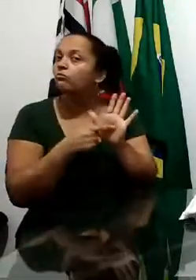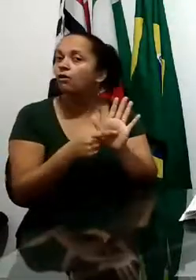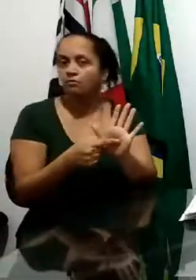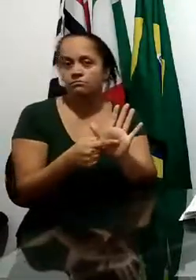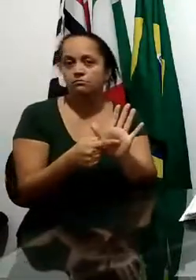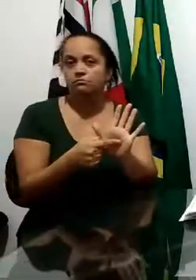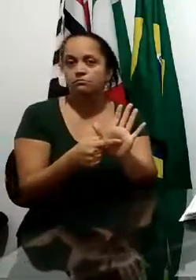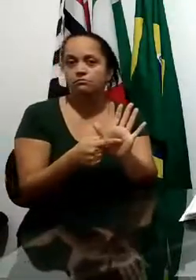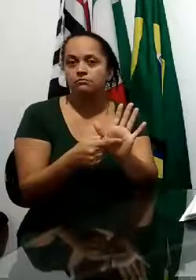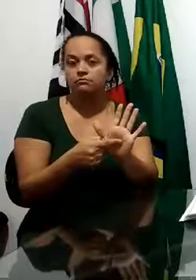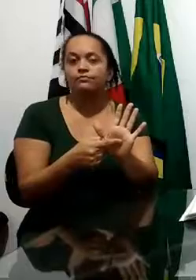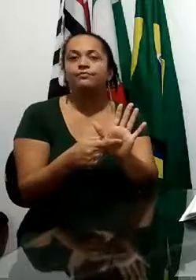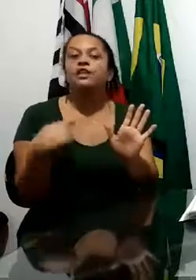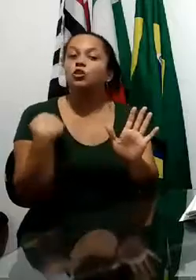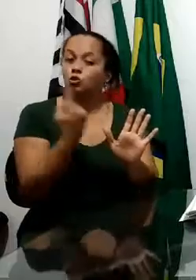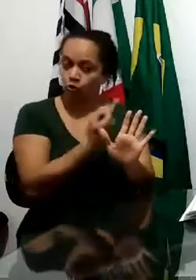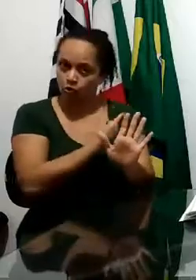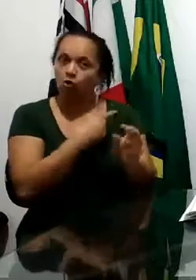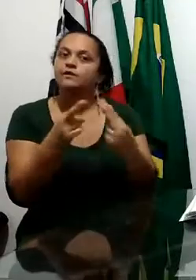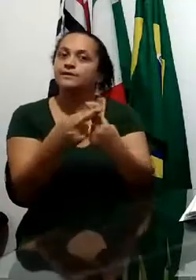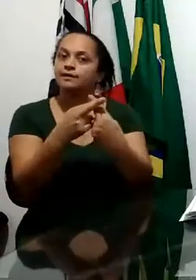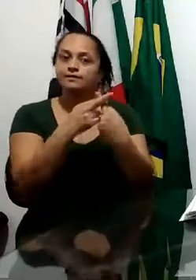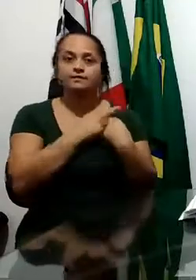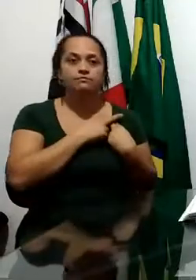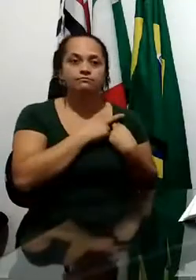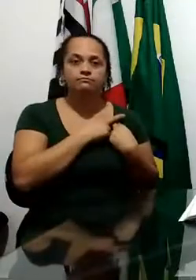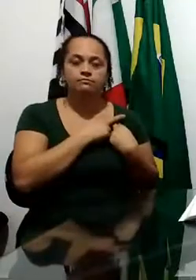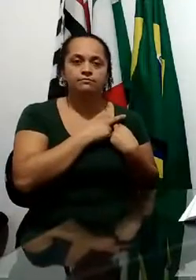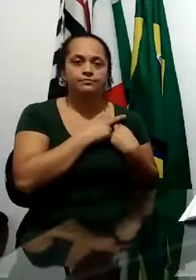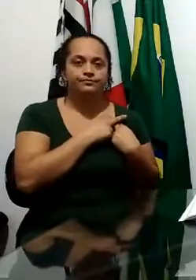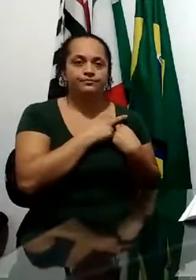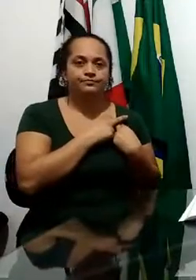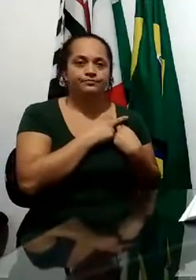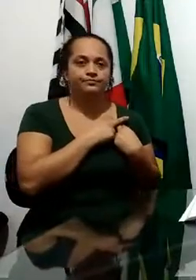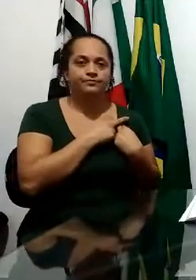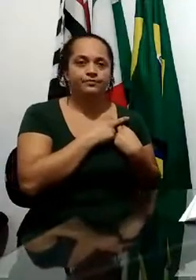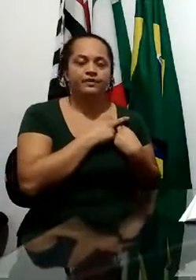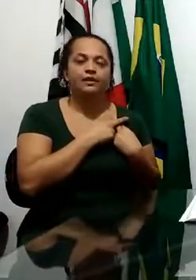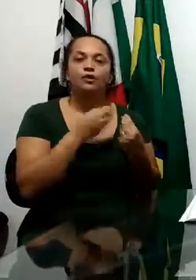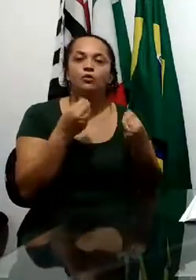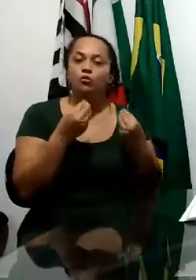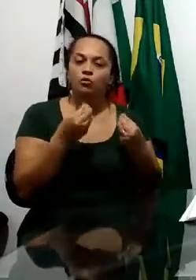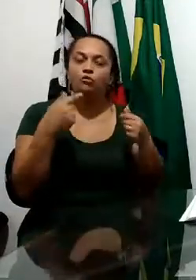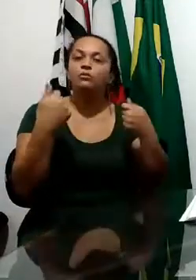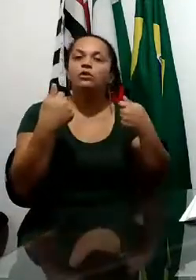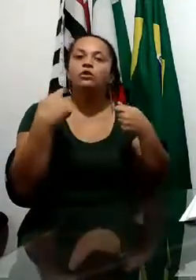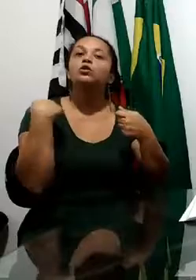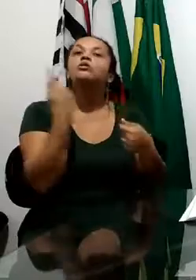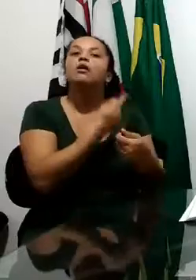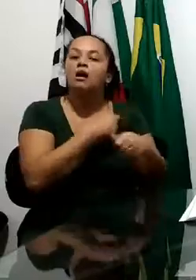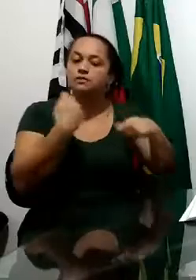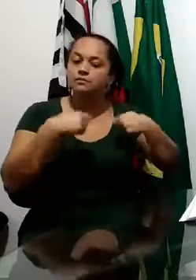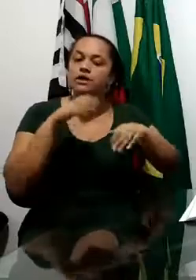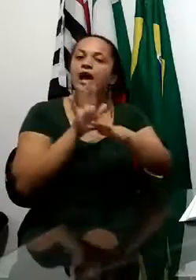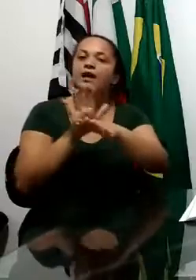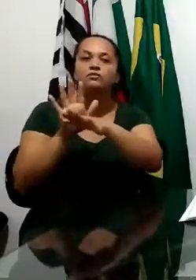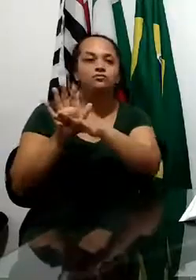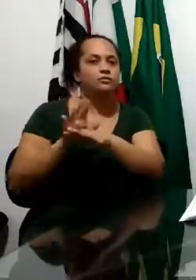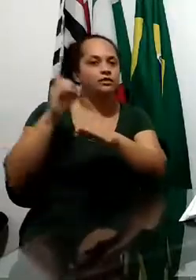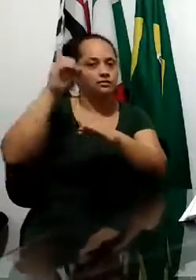a nossa grande responsabilidade em relação à mordomia, né, a esse assunto